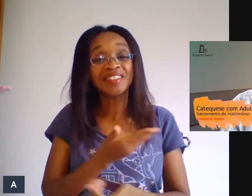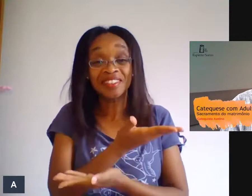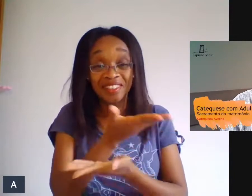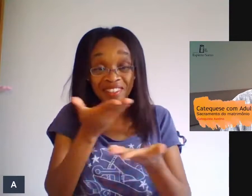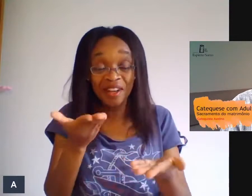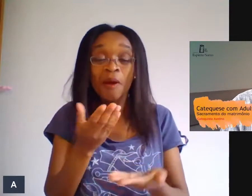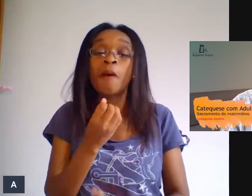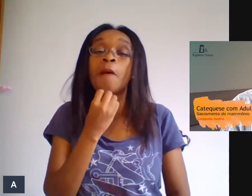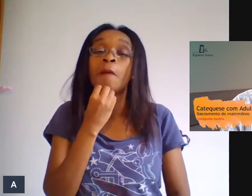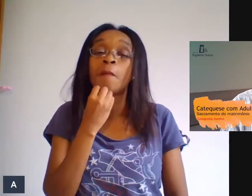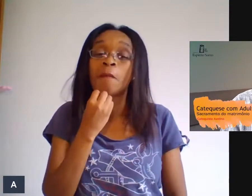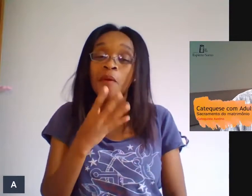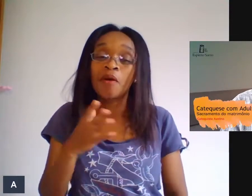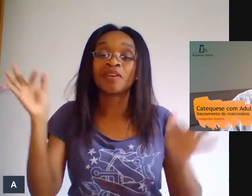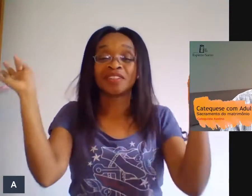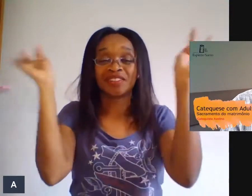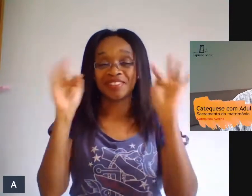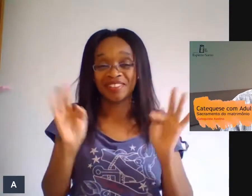vocês muitas